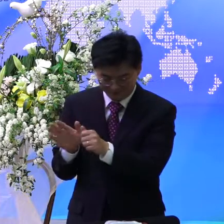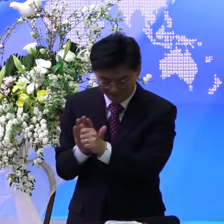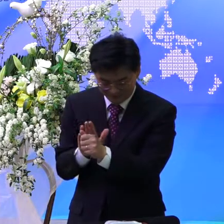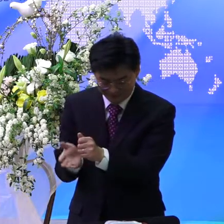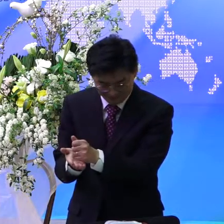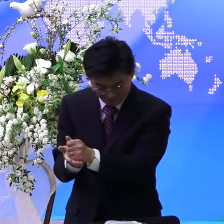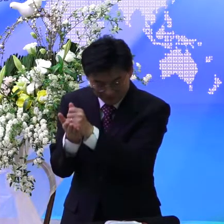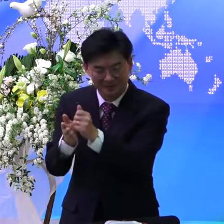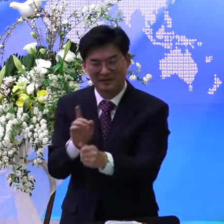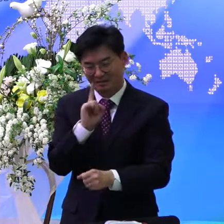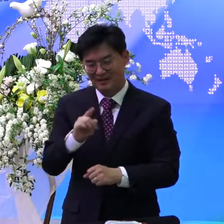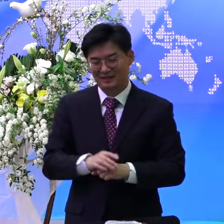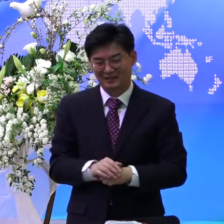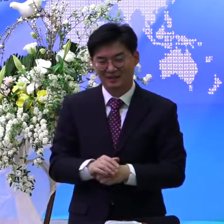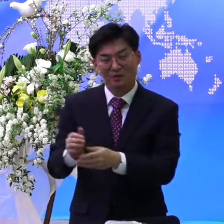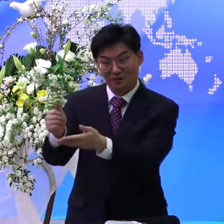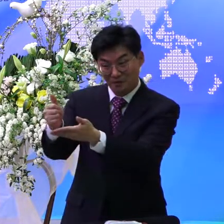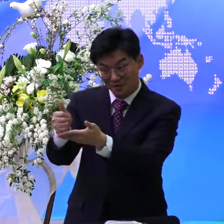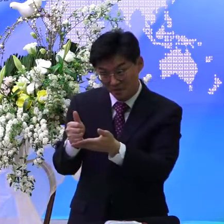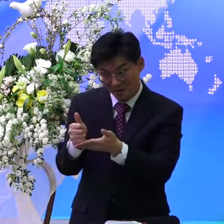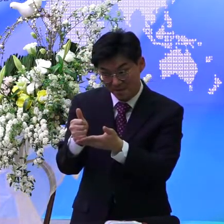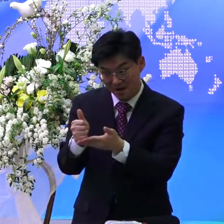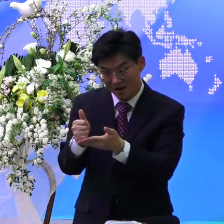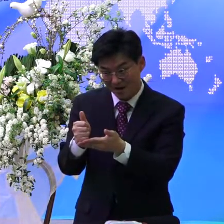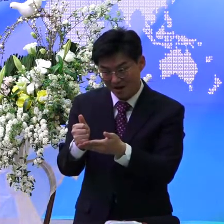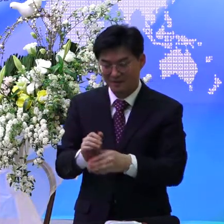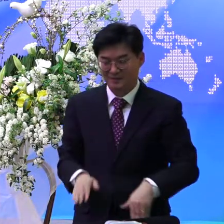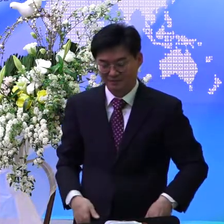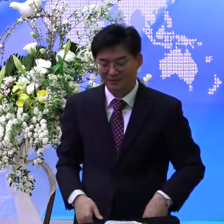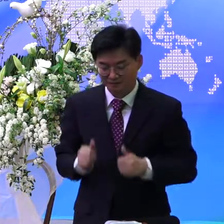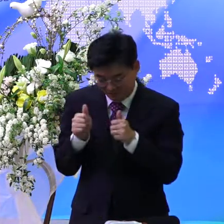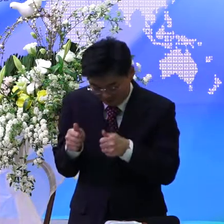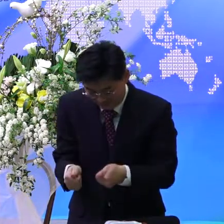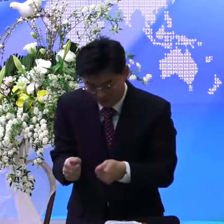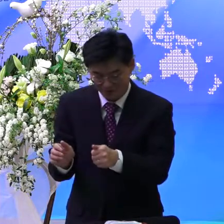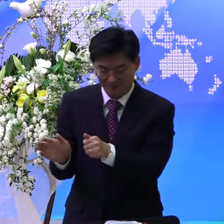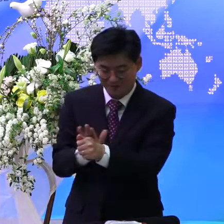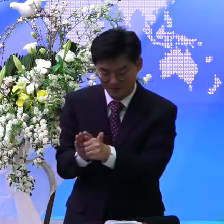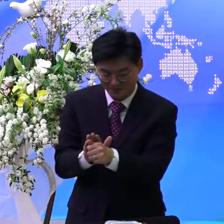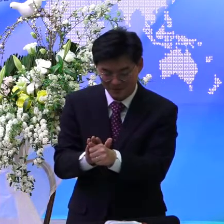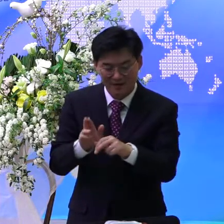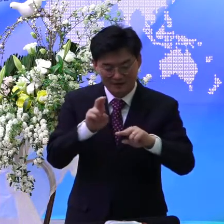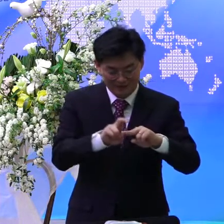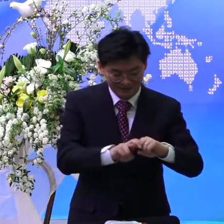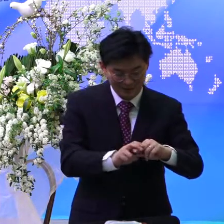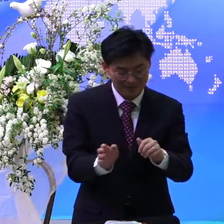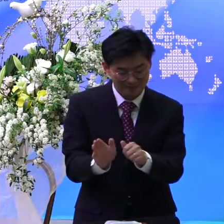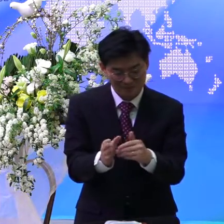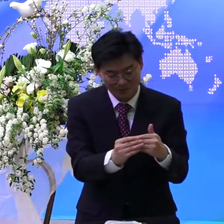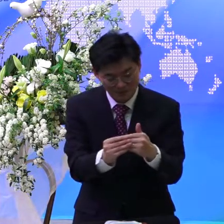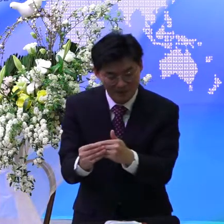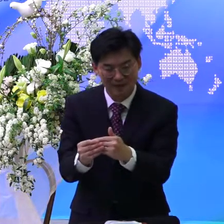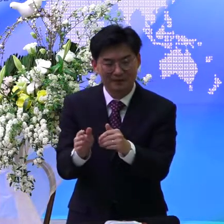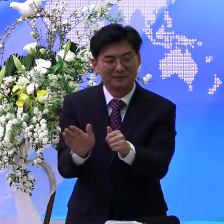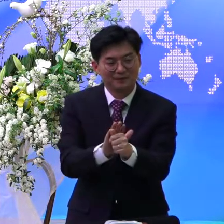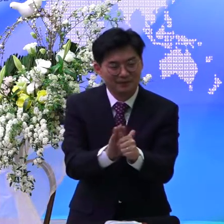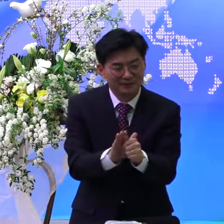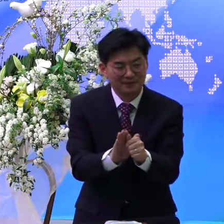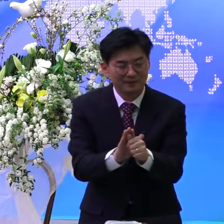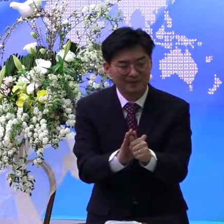손님이 매장에 들어오면 매장 직원들은 마주 나가서 손님이 앉을 의자도 빼드리고 그리고